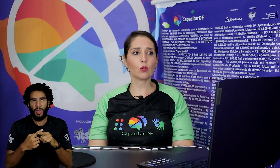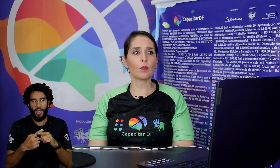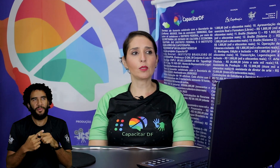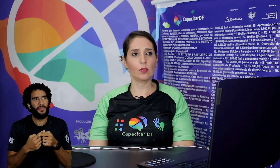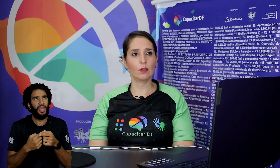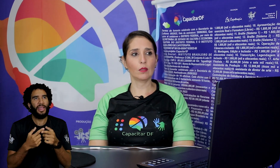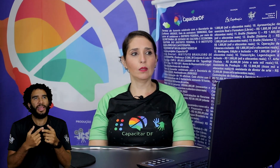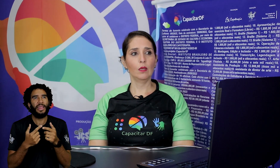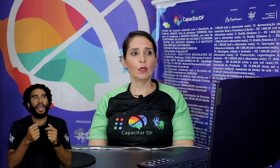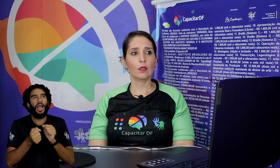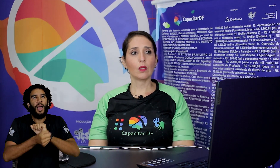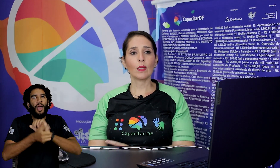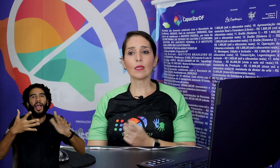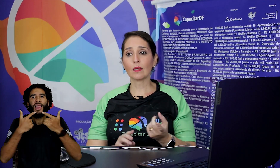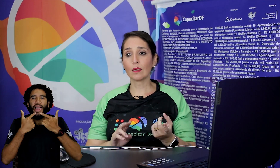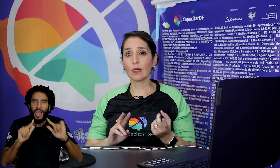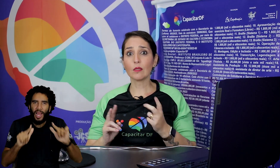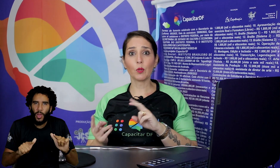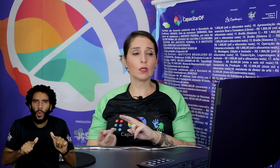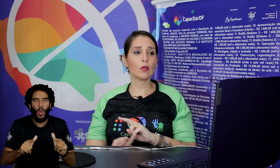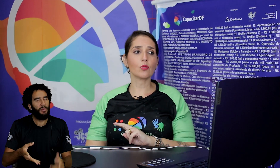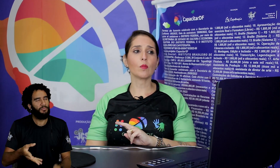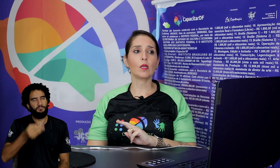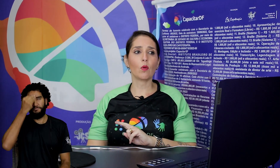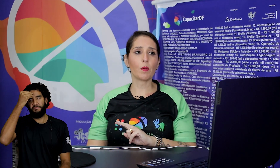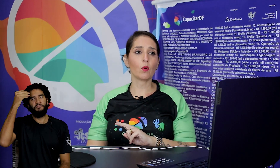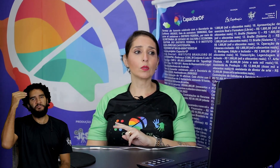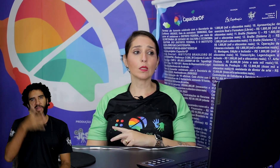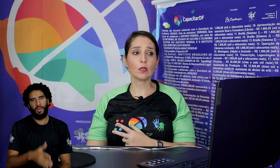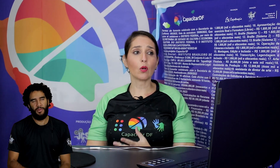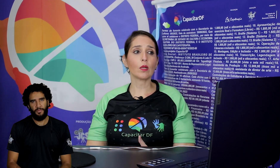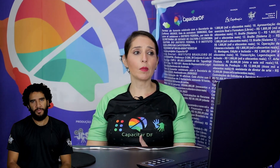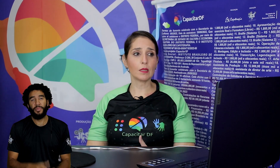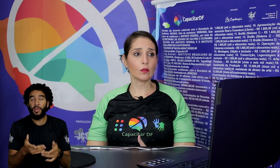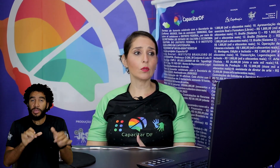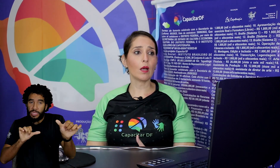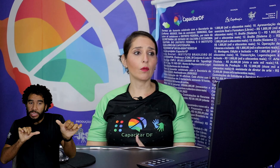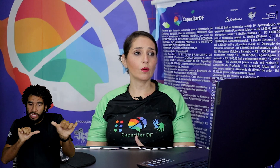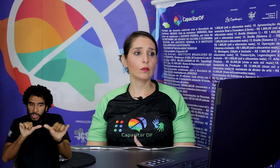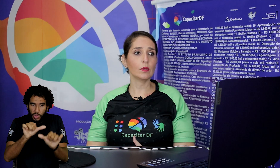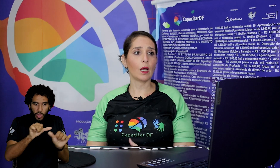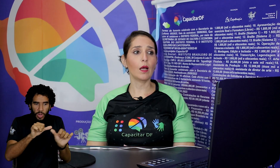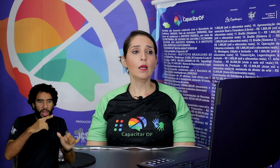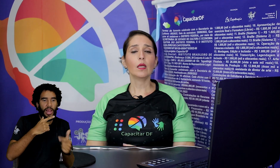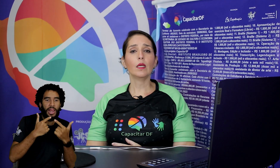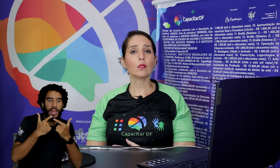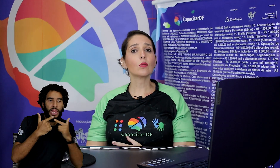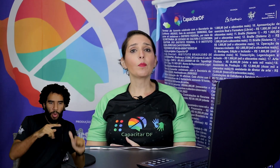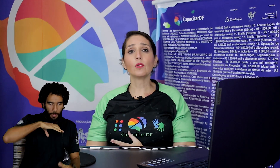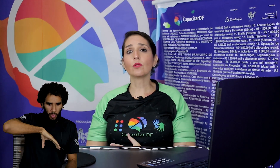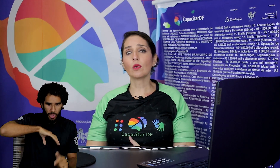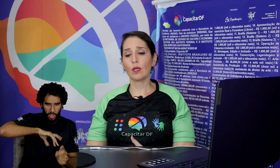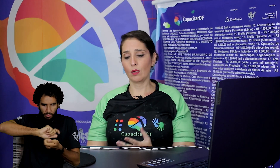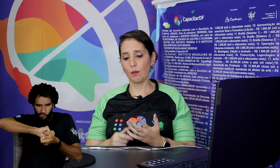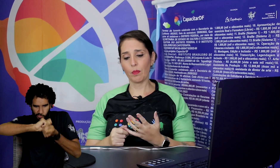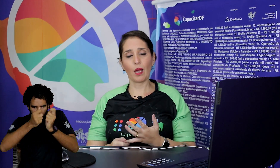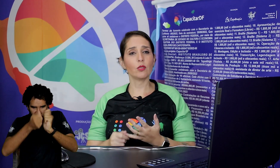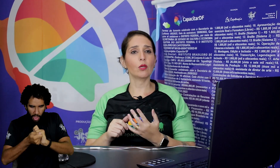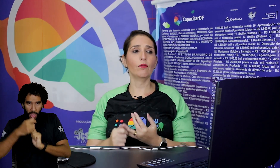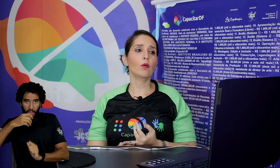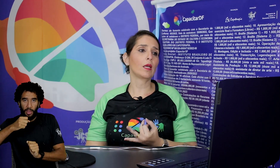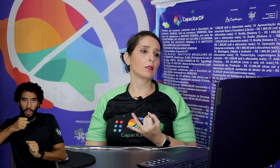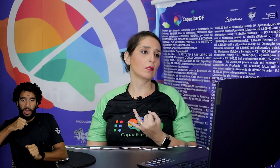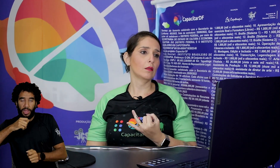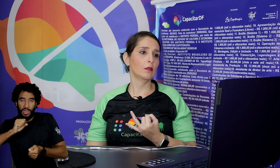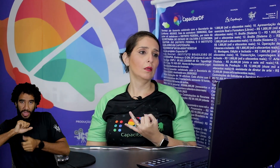se automatiza. Então, essa transposição de uma língua para outra se torna mais natural, tá? E isso depende de quê? Prática